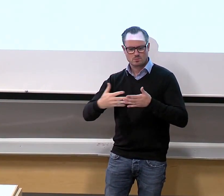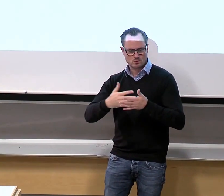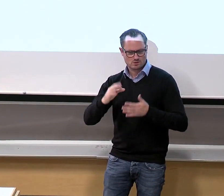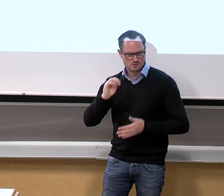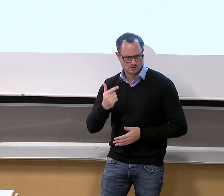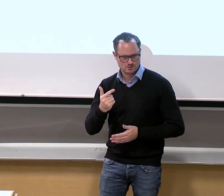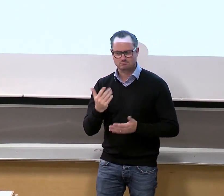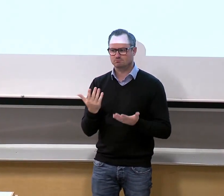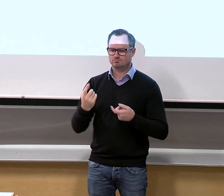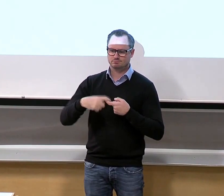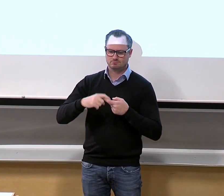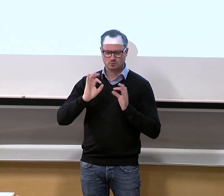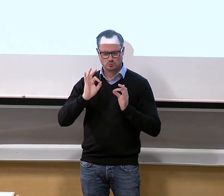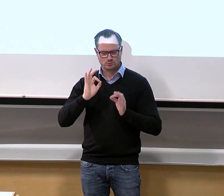Och har då tittat på